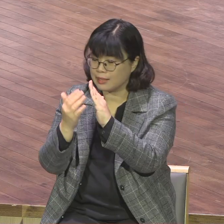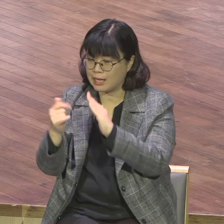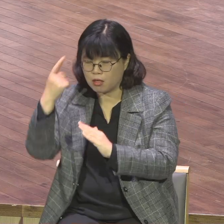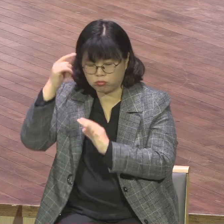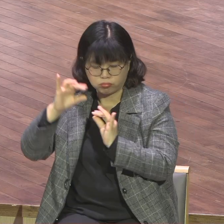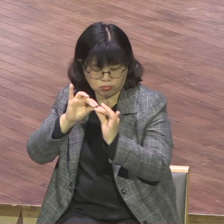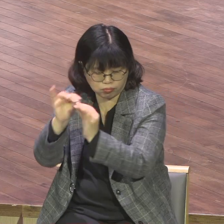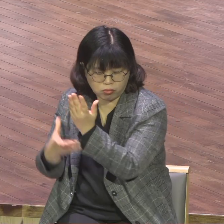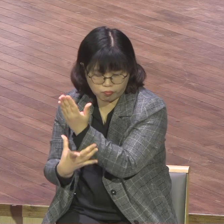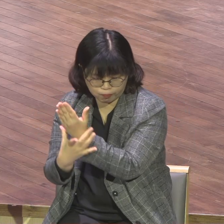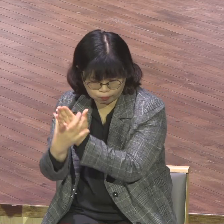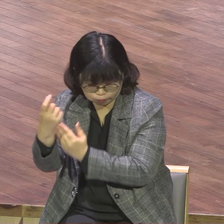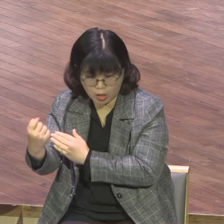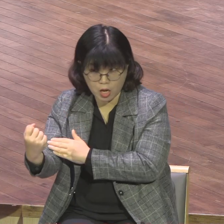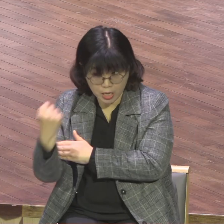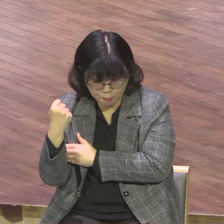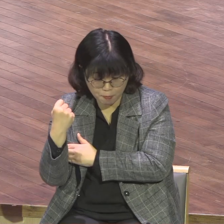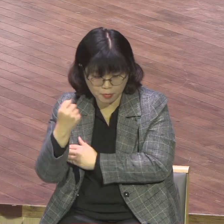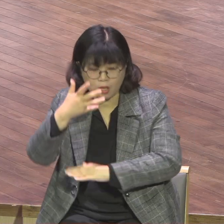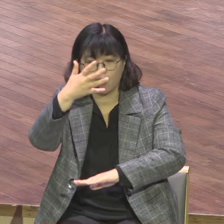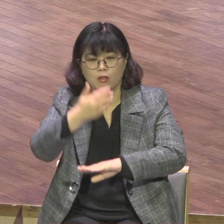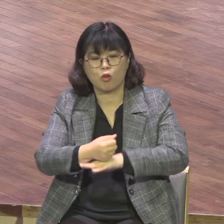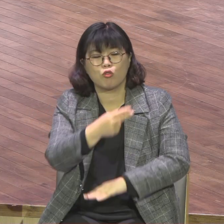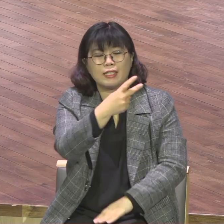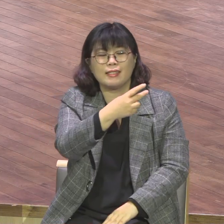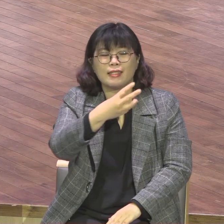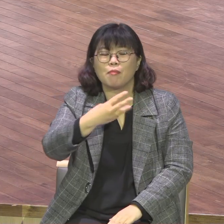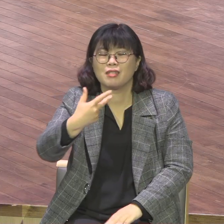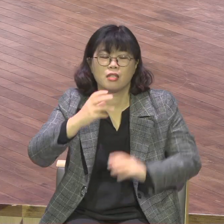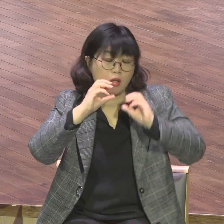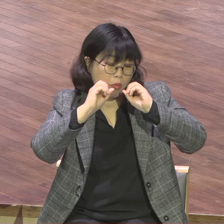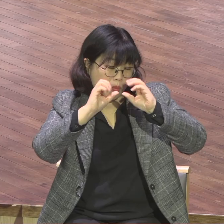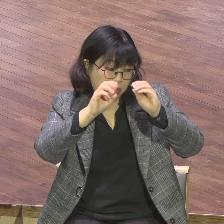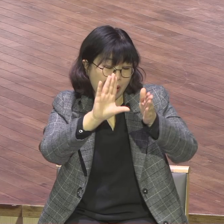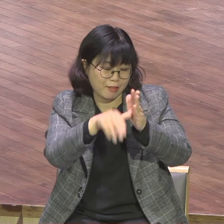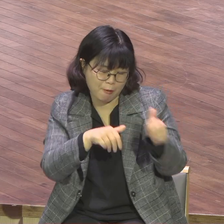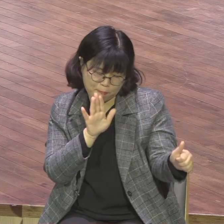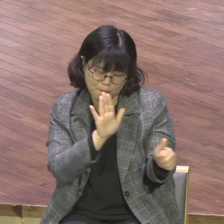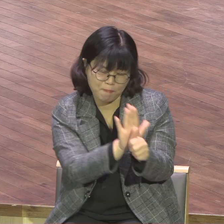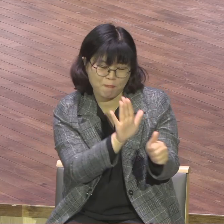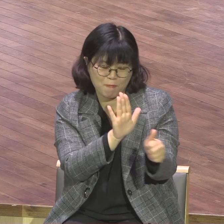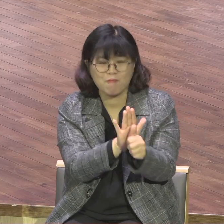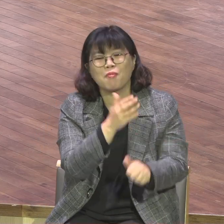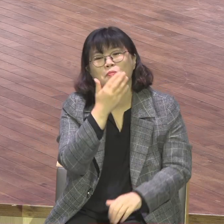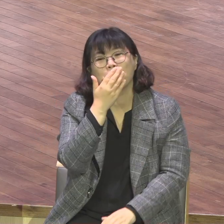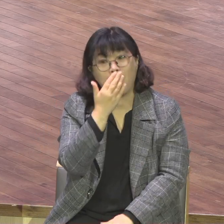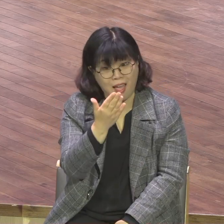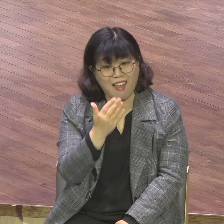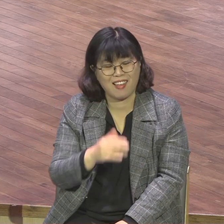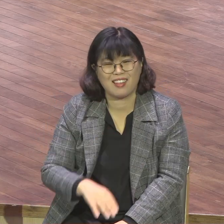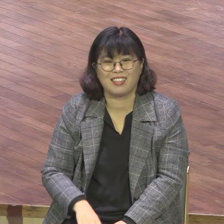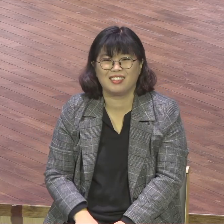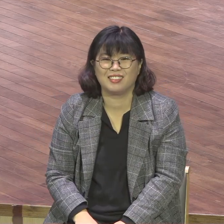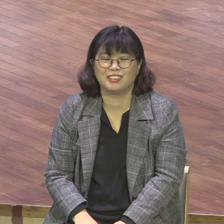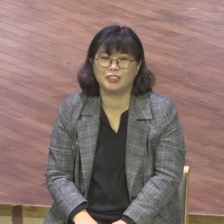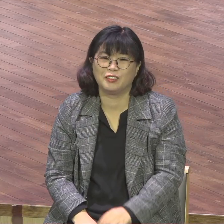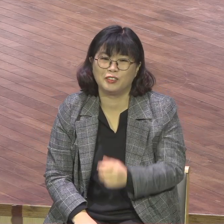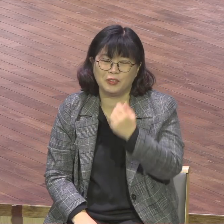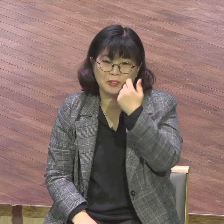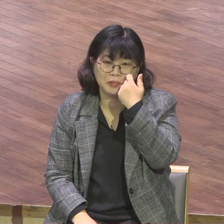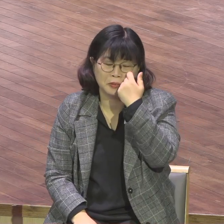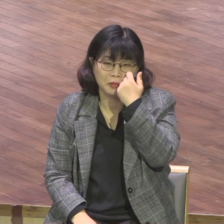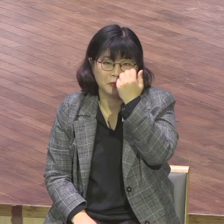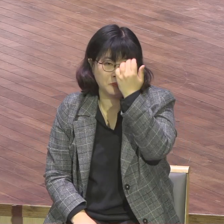가지게 된다. 강한 추진력 거기서 나오는 거예요. 교회의 언약적 원리스, 가정의